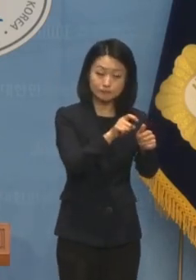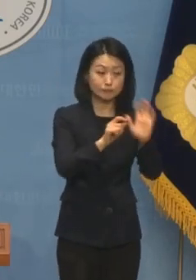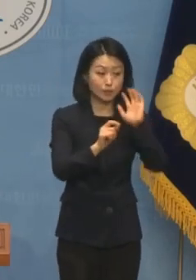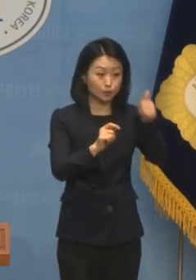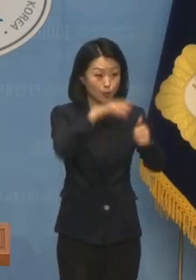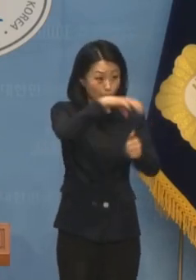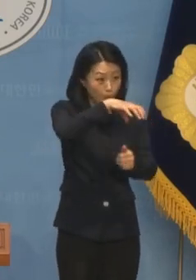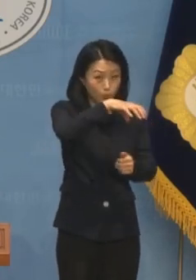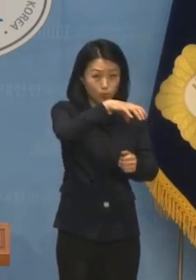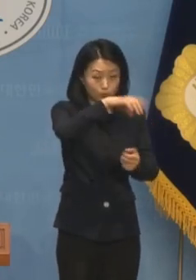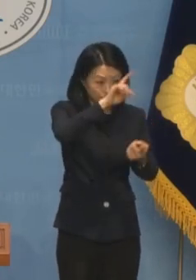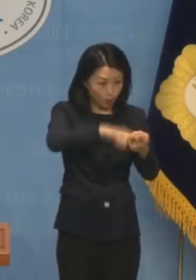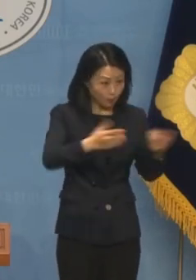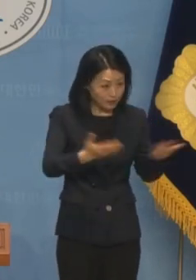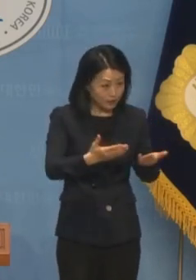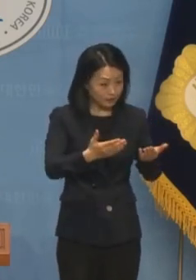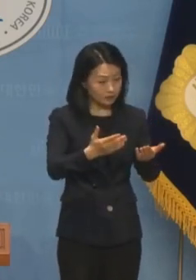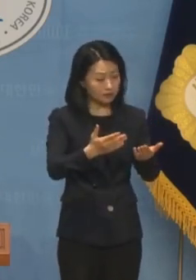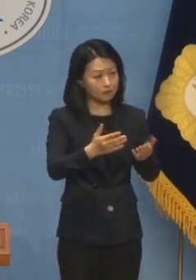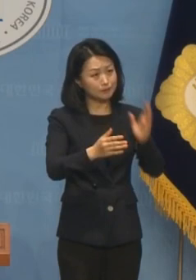묻지 않을 수 없게 합니다.